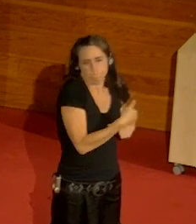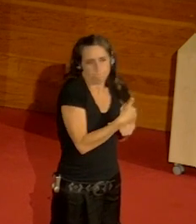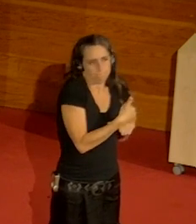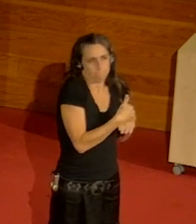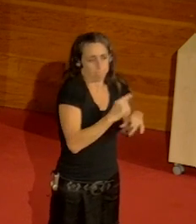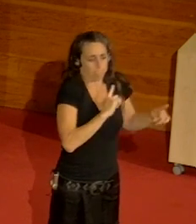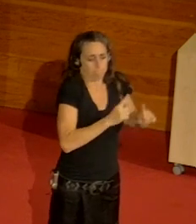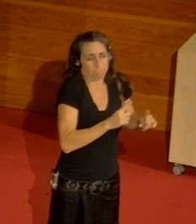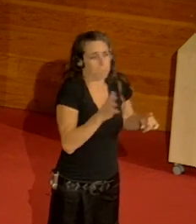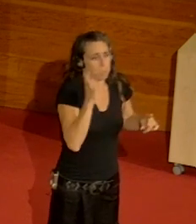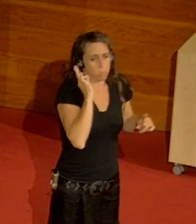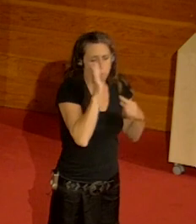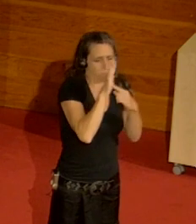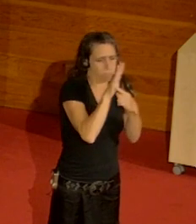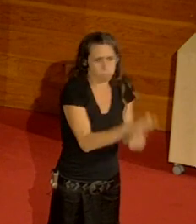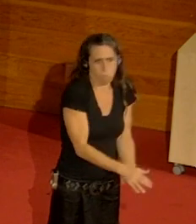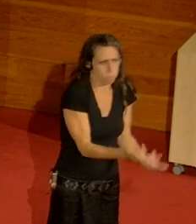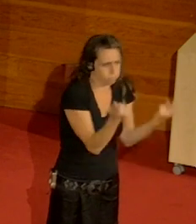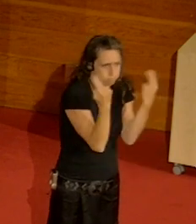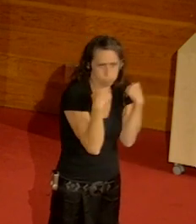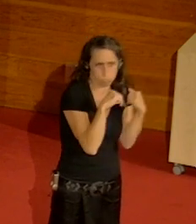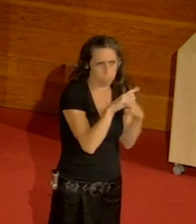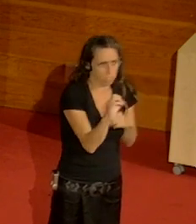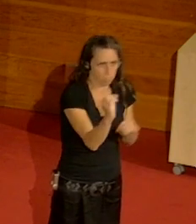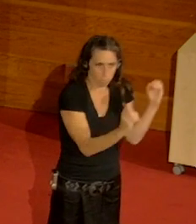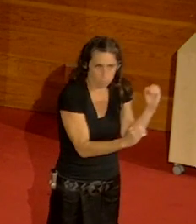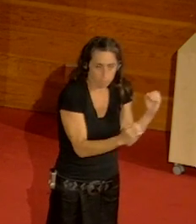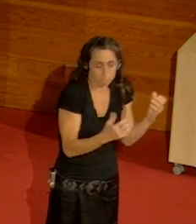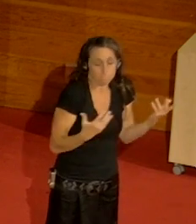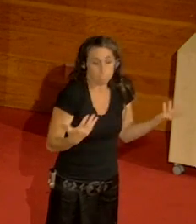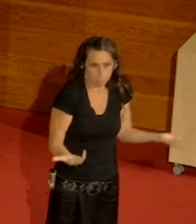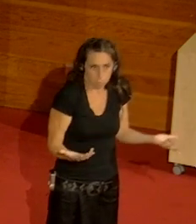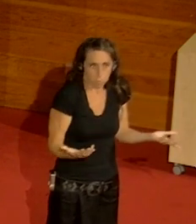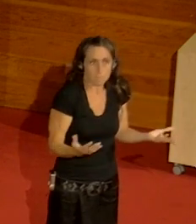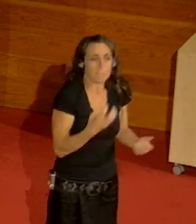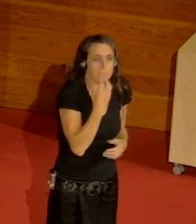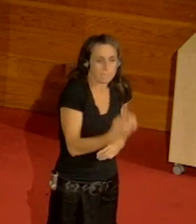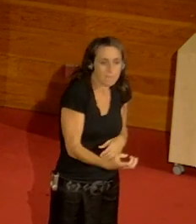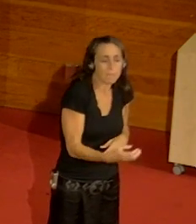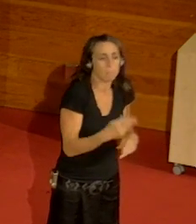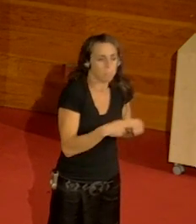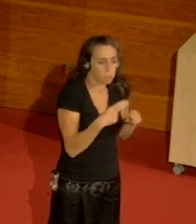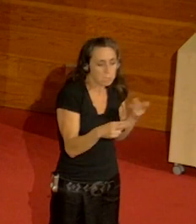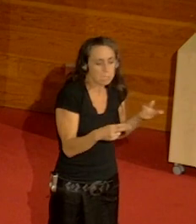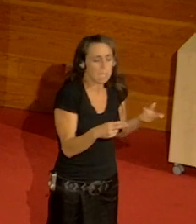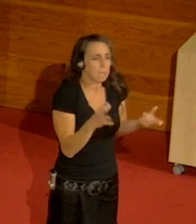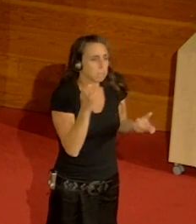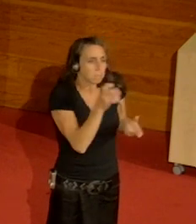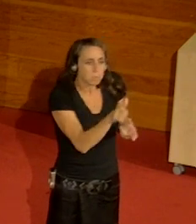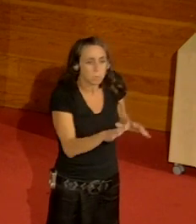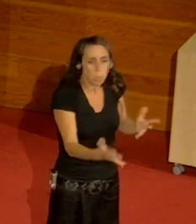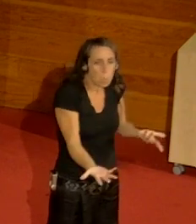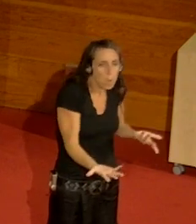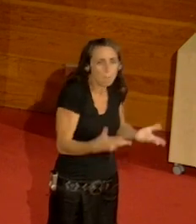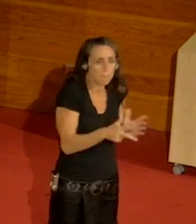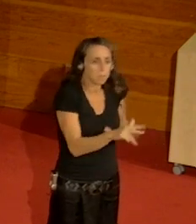la subordinación absoluta qué presencia social y política tienen las mujeres en Israel que derechos imagino que divorcio